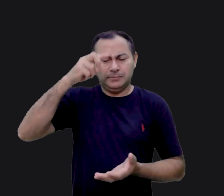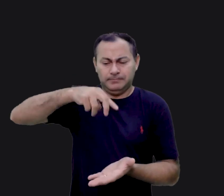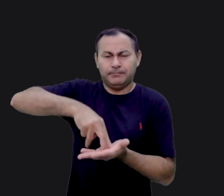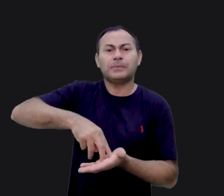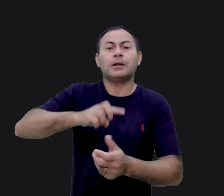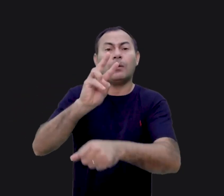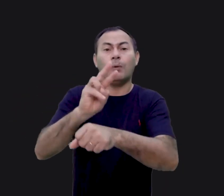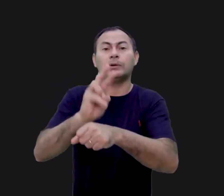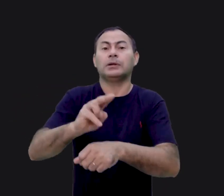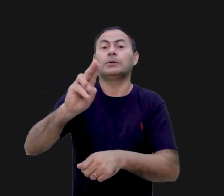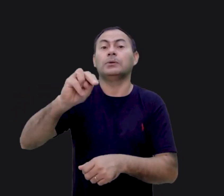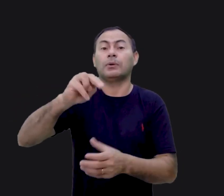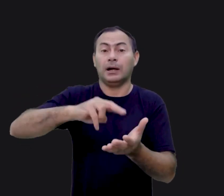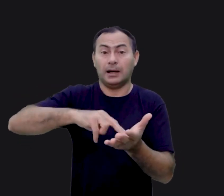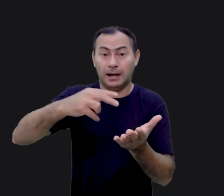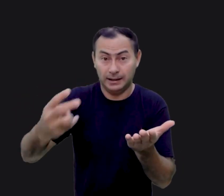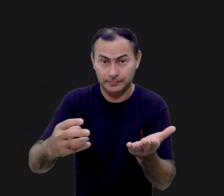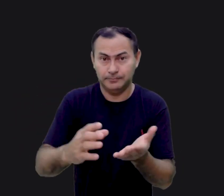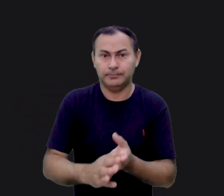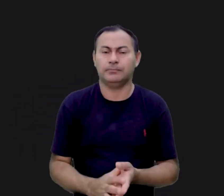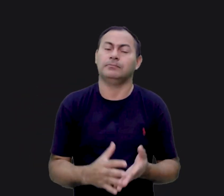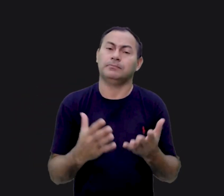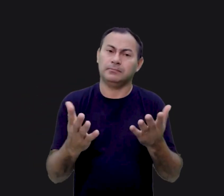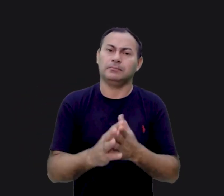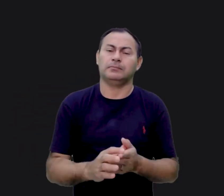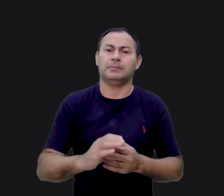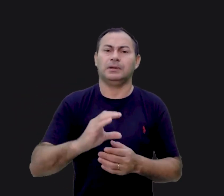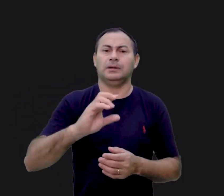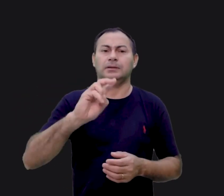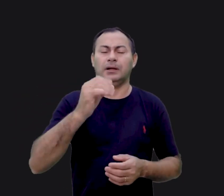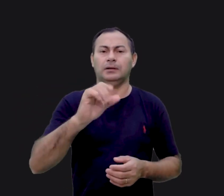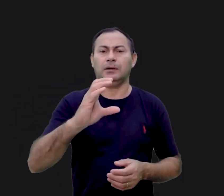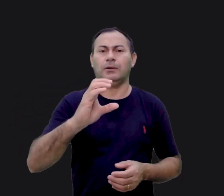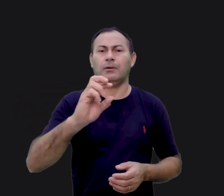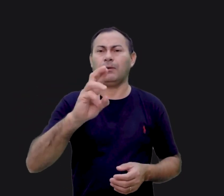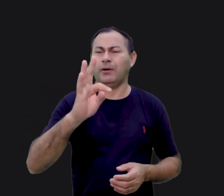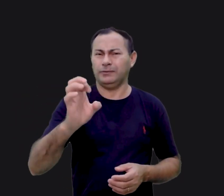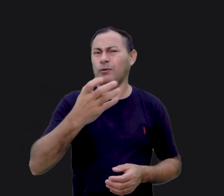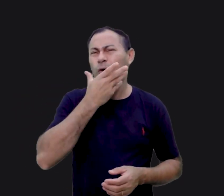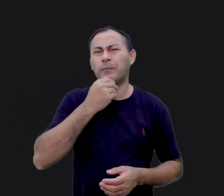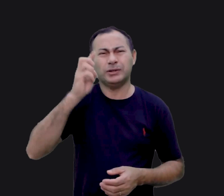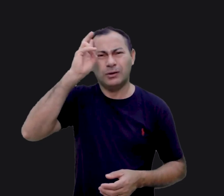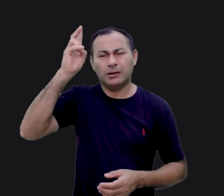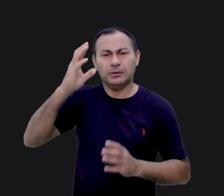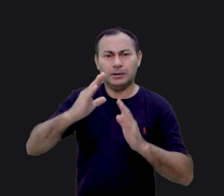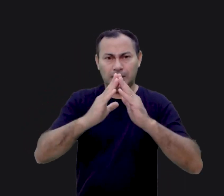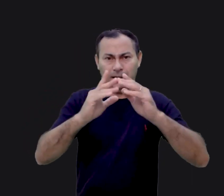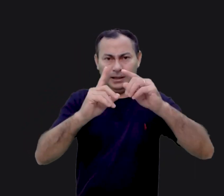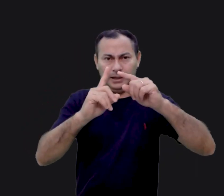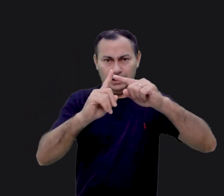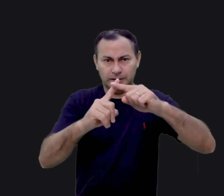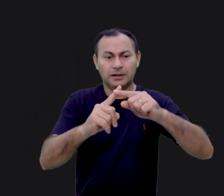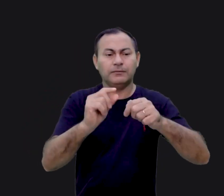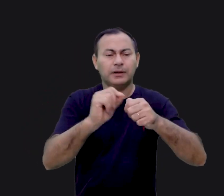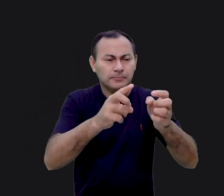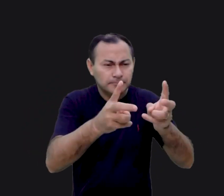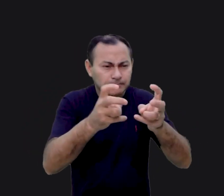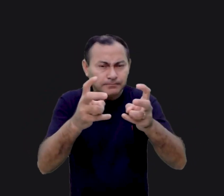em pé cuide para que não caia kennet Scott Historiador da igreja fez uma observação